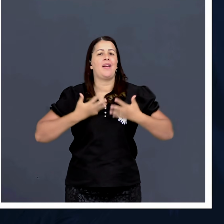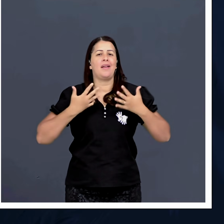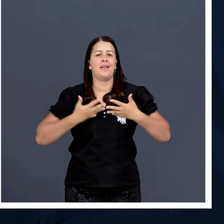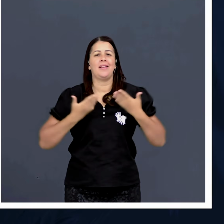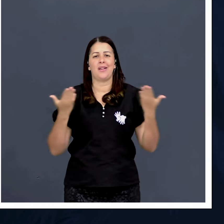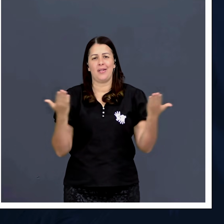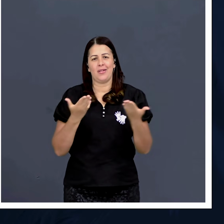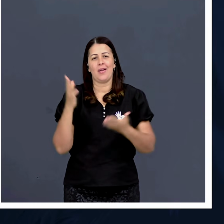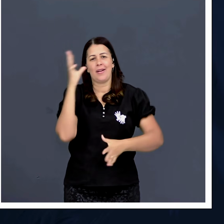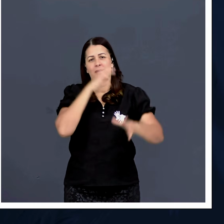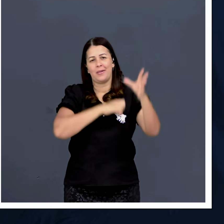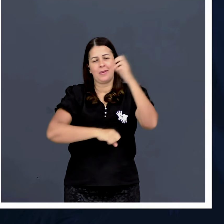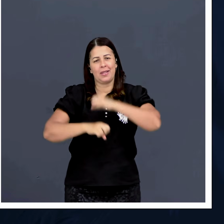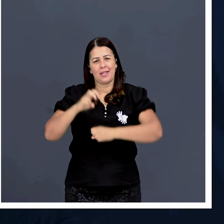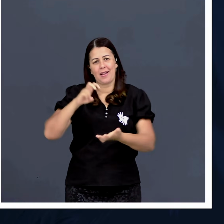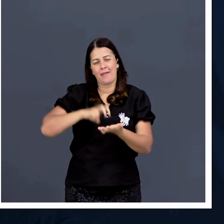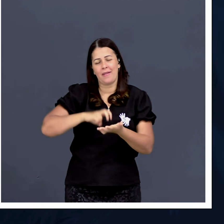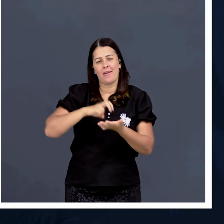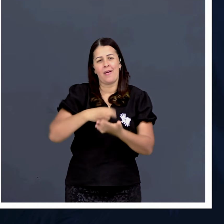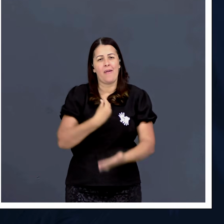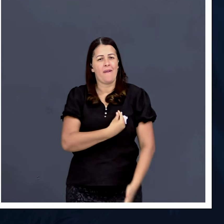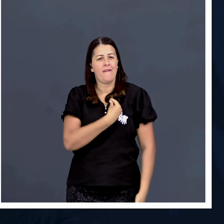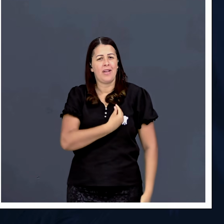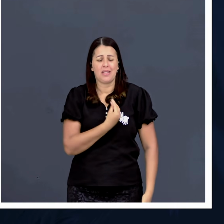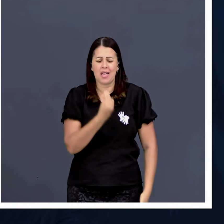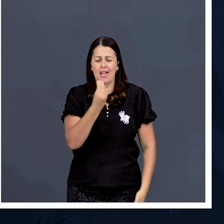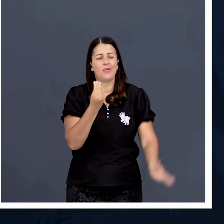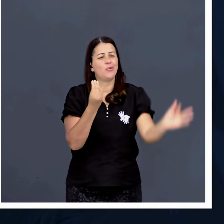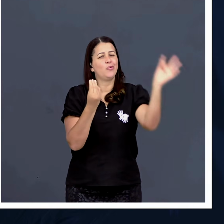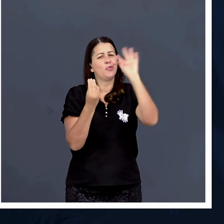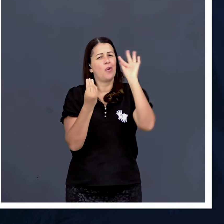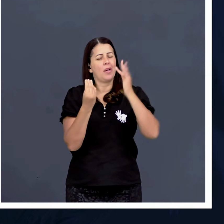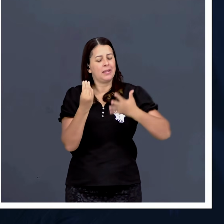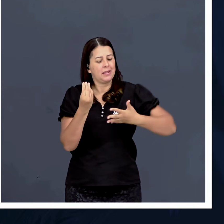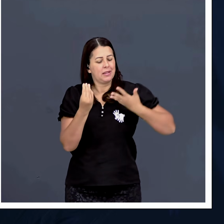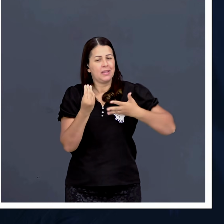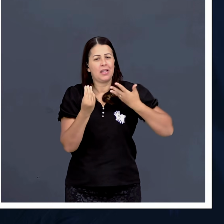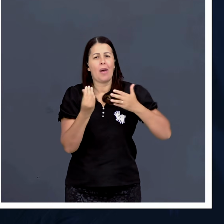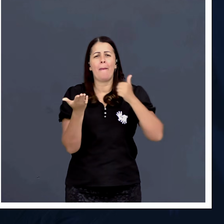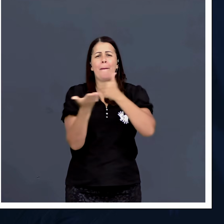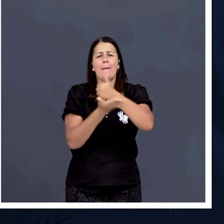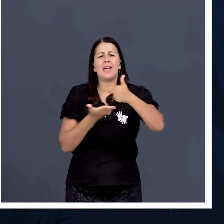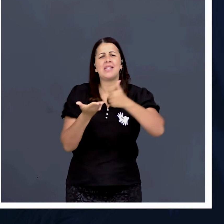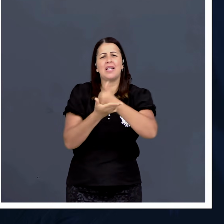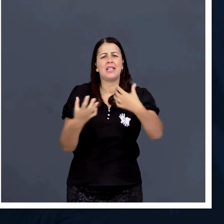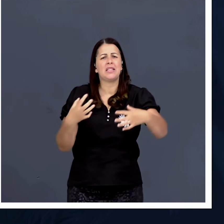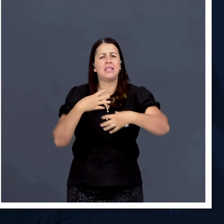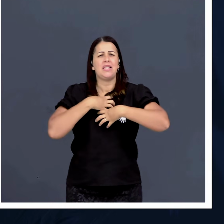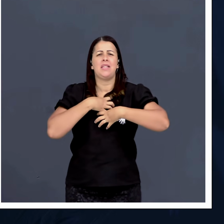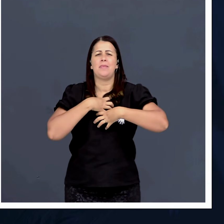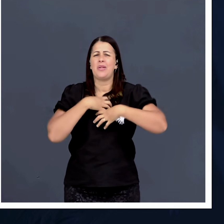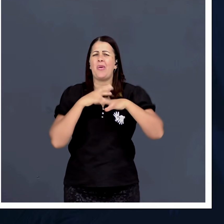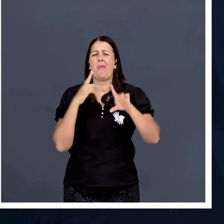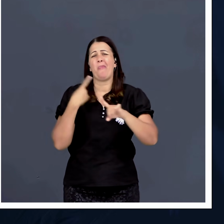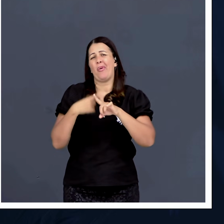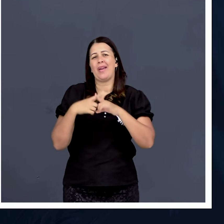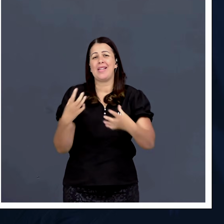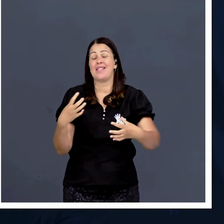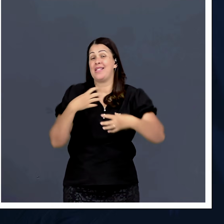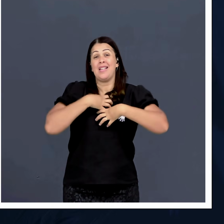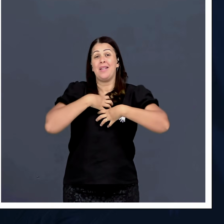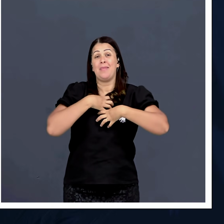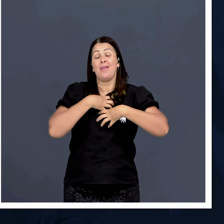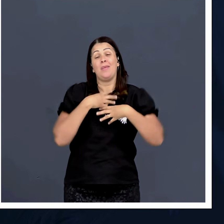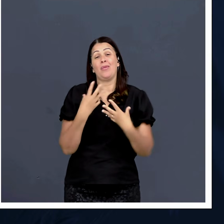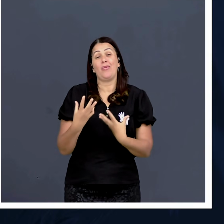aprender nesta manhã. Uma vida de alegria não é uma vida baseada no sentimento, porque sentimentos, eles são voláteis,